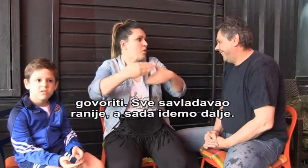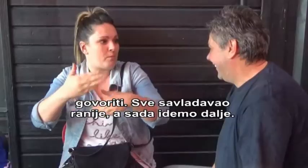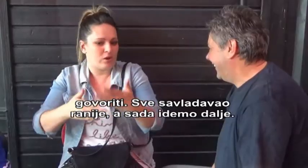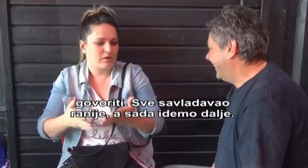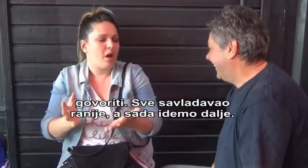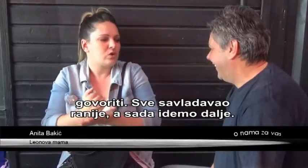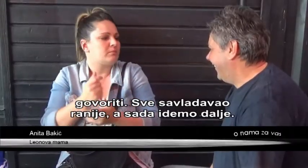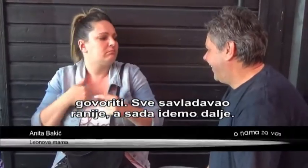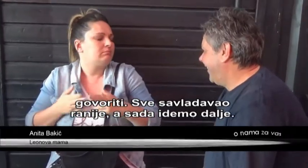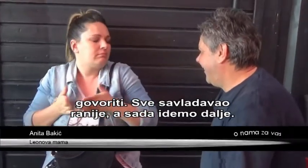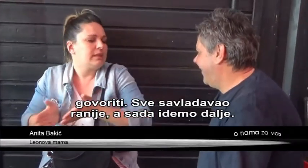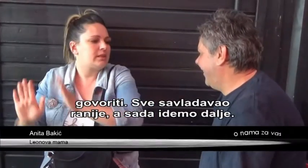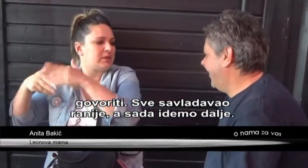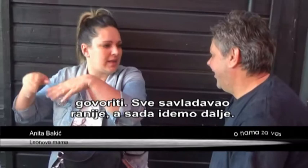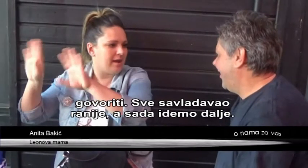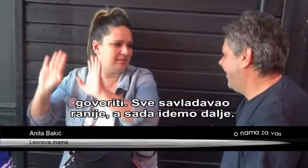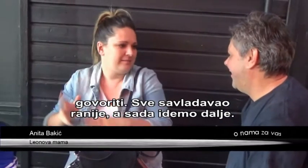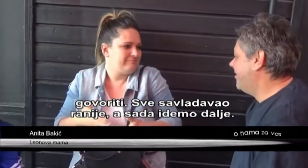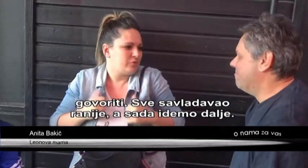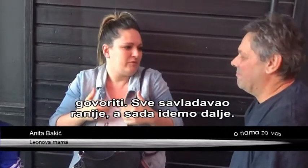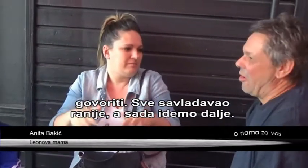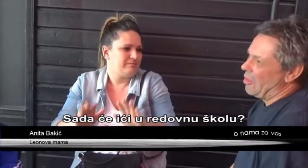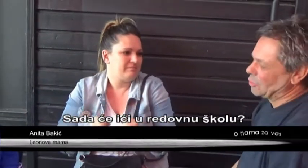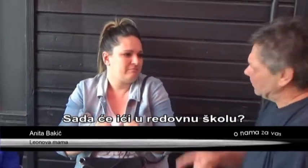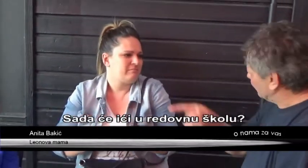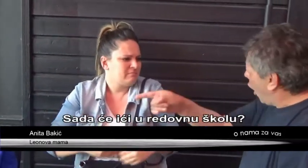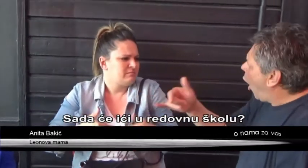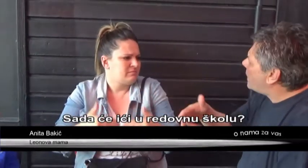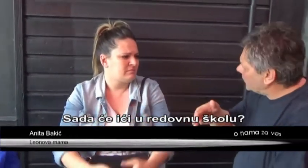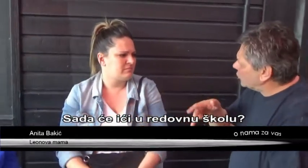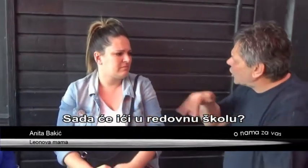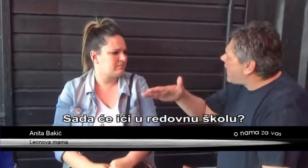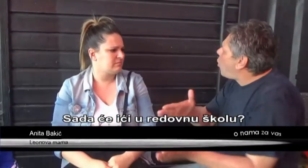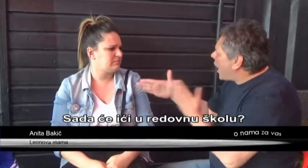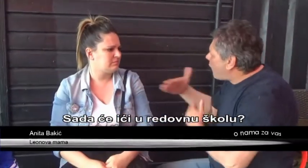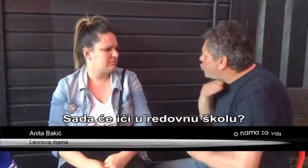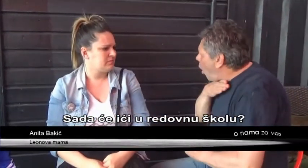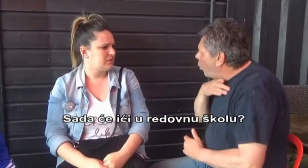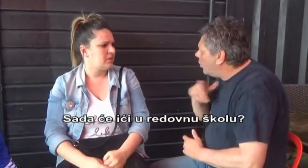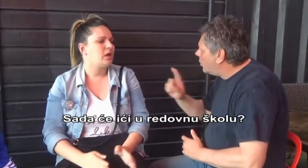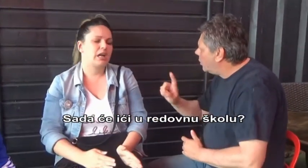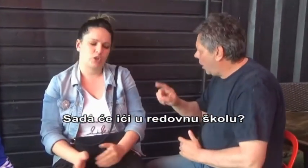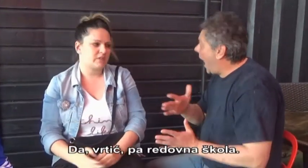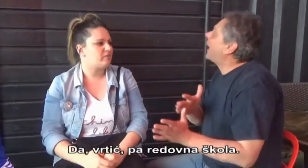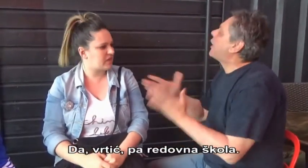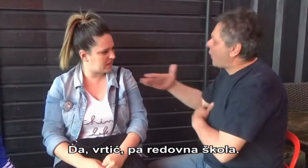Pa našta, toplo je, joj, limaci mali, on se igra. On će sad reći redovnu školu. Redovna